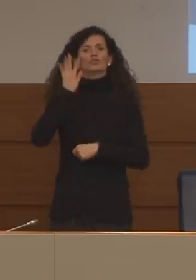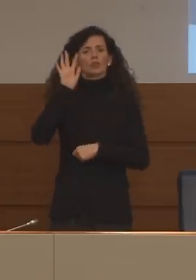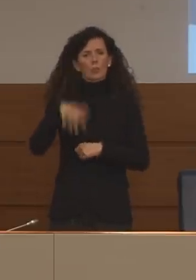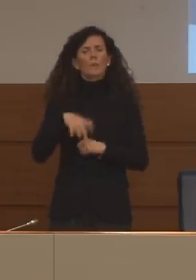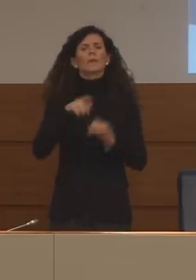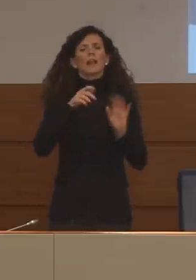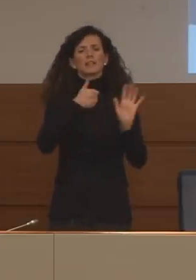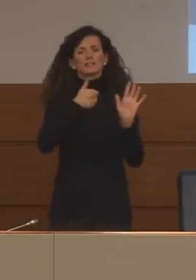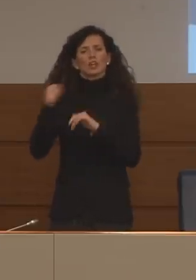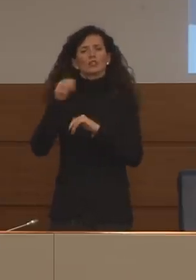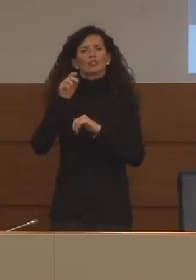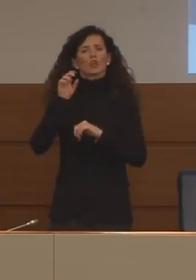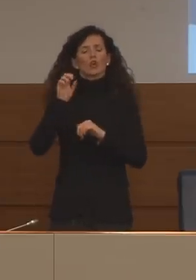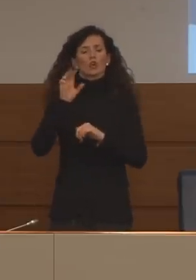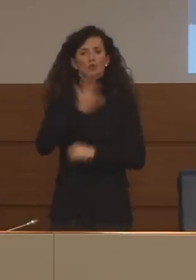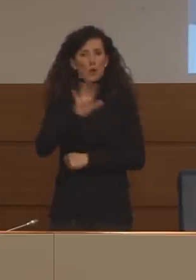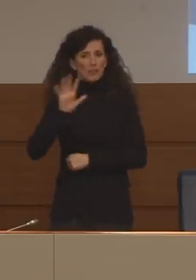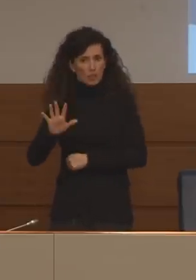5